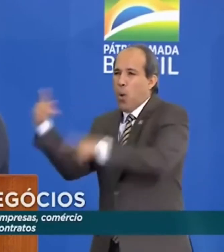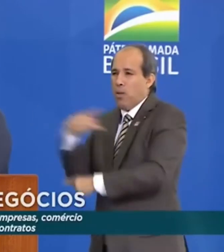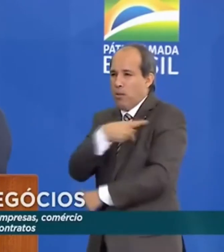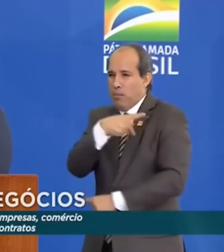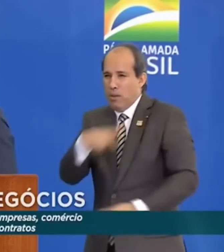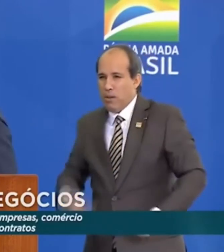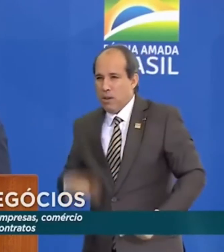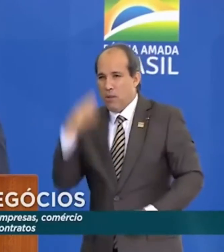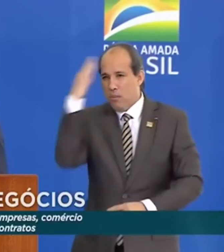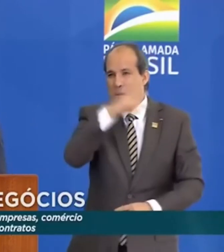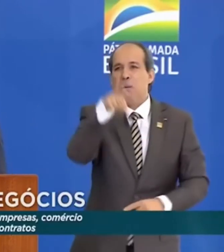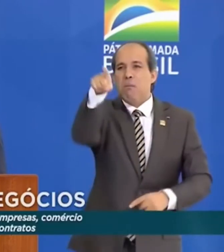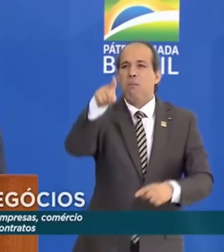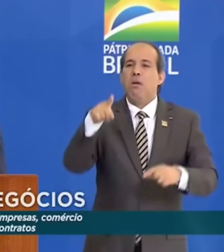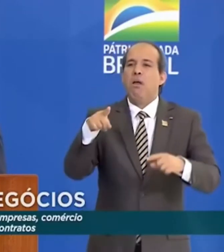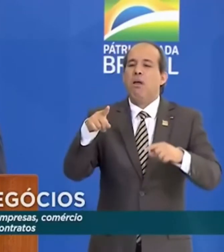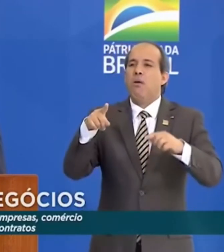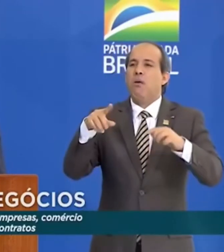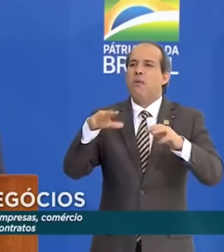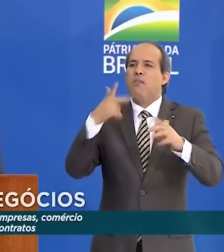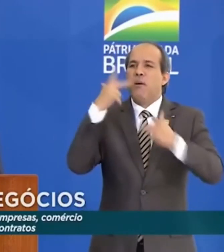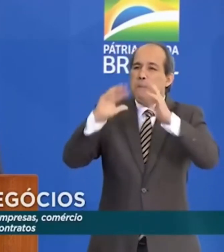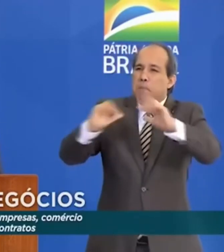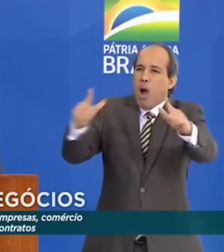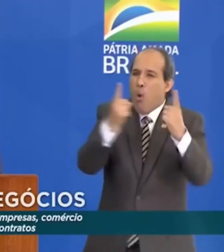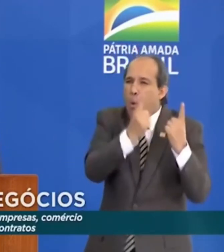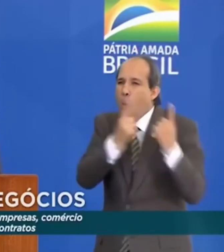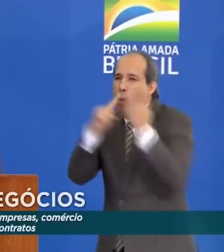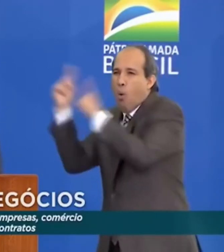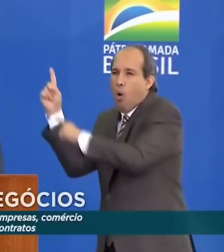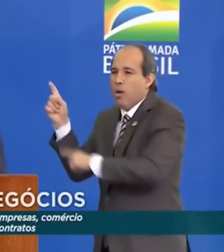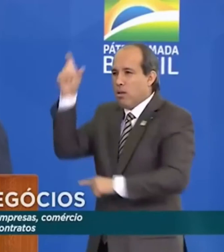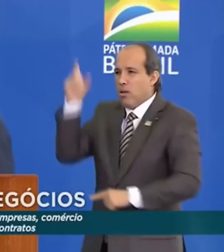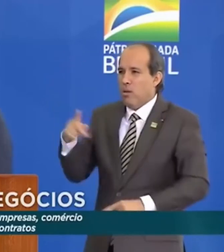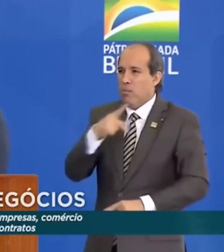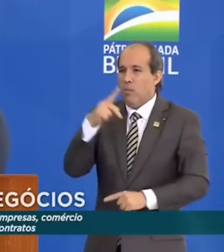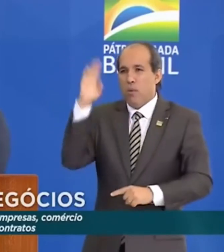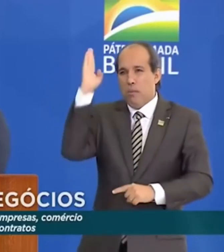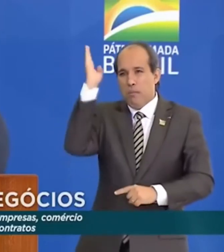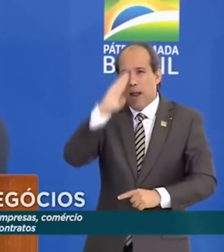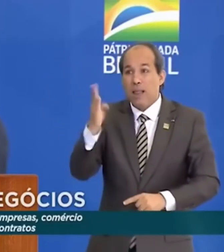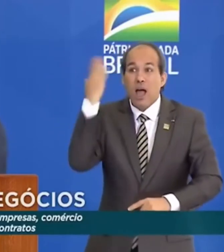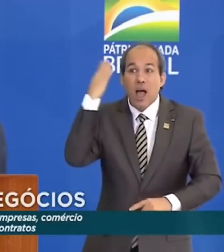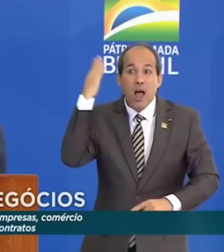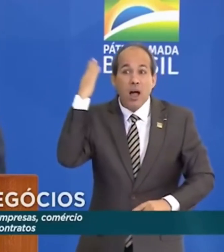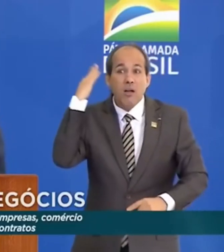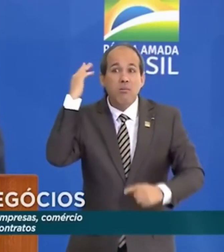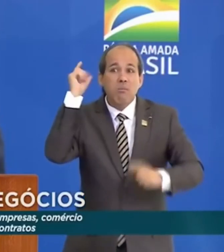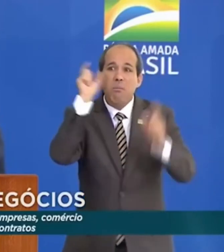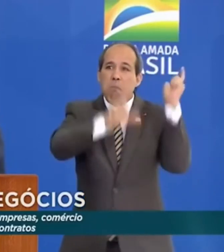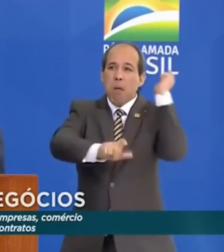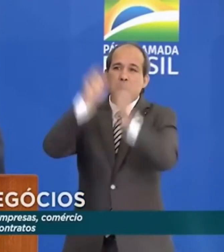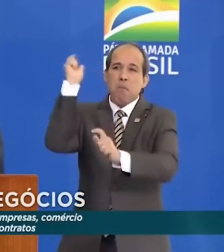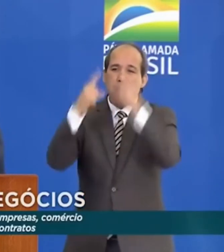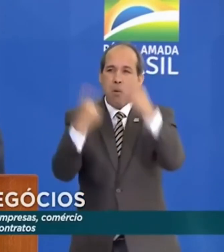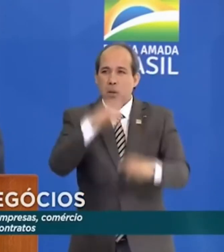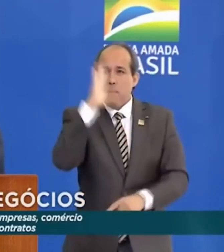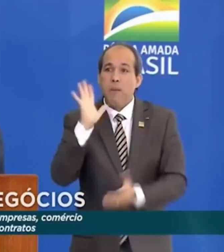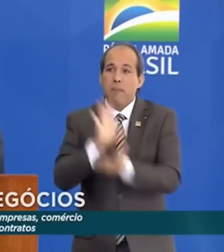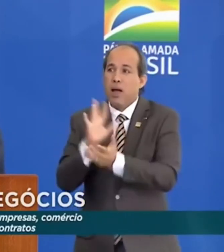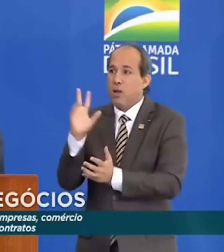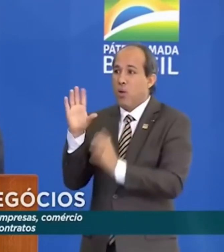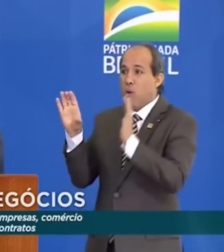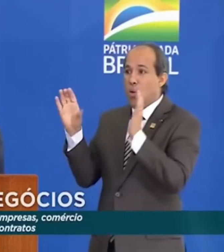imprensa desprestigiava as palavras que conduziam o Brasil naquele momento, a sua equipe trabalhava,